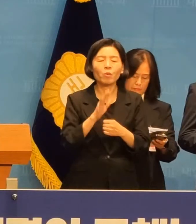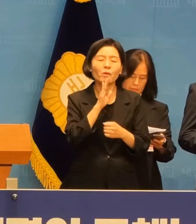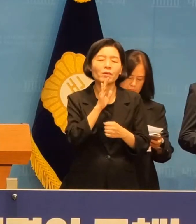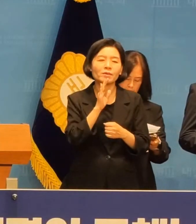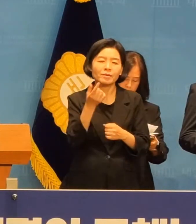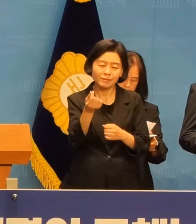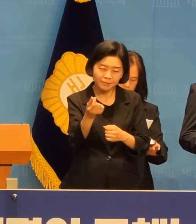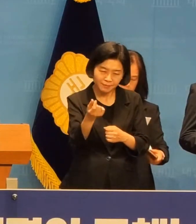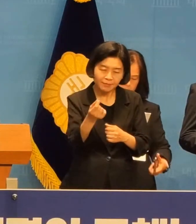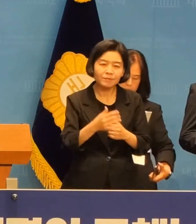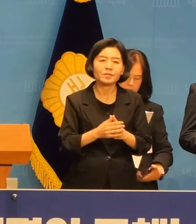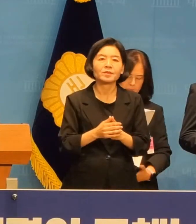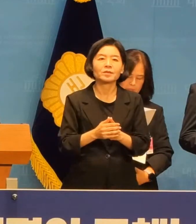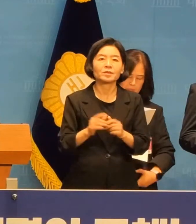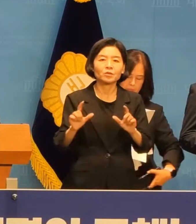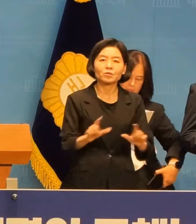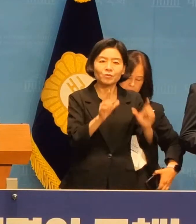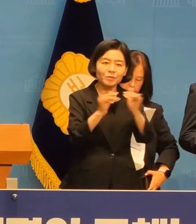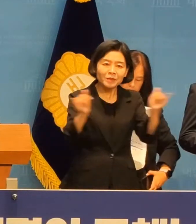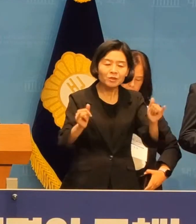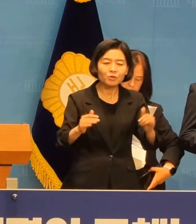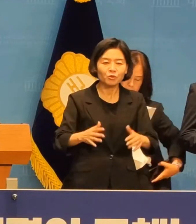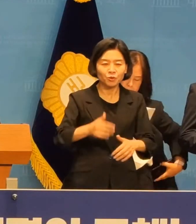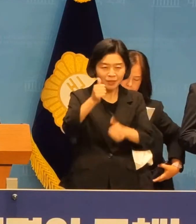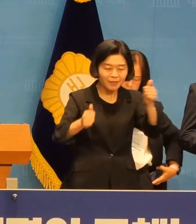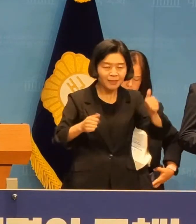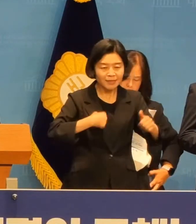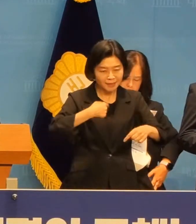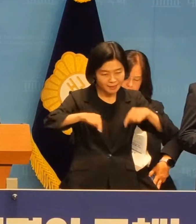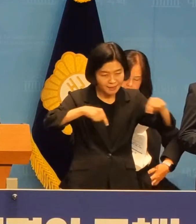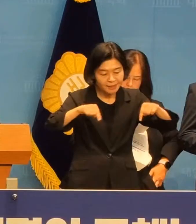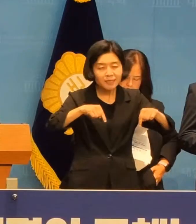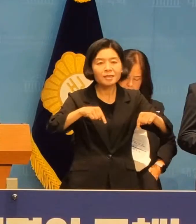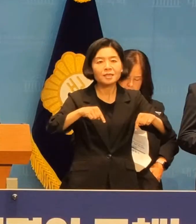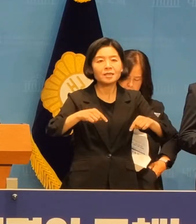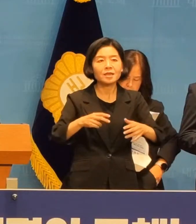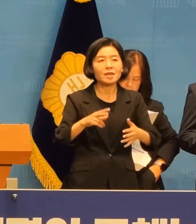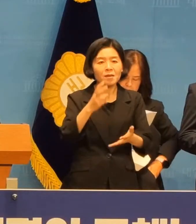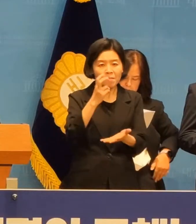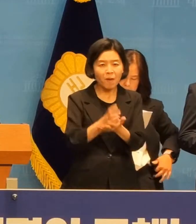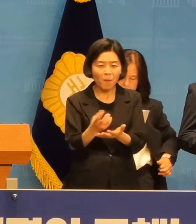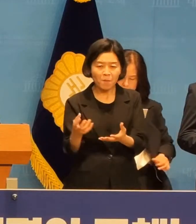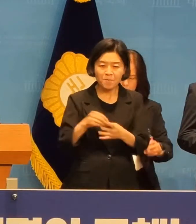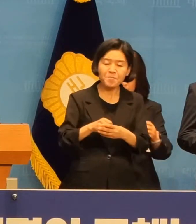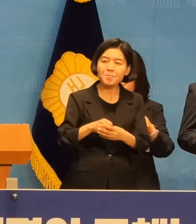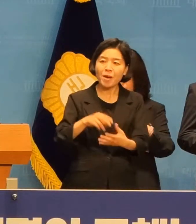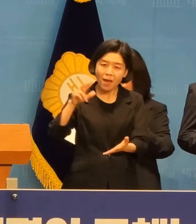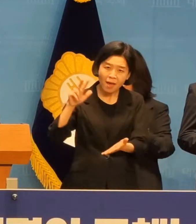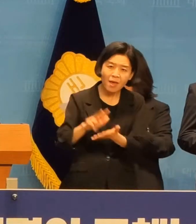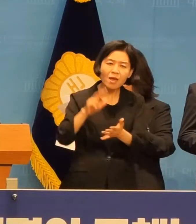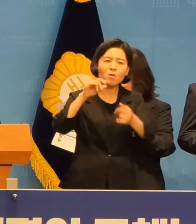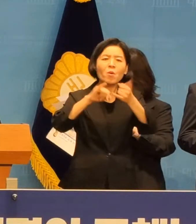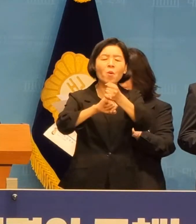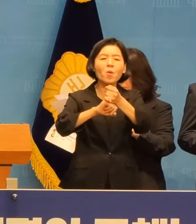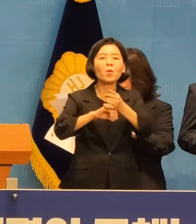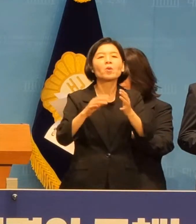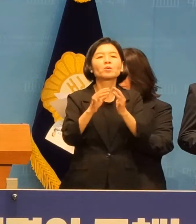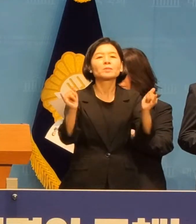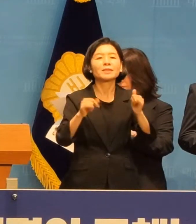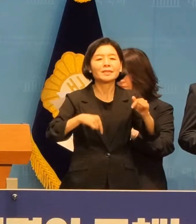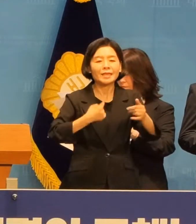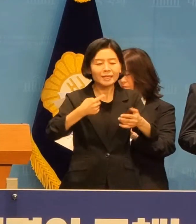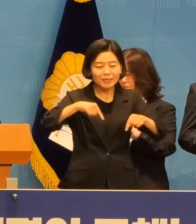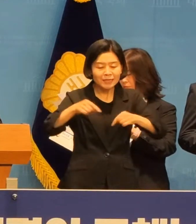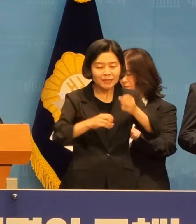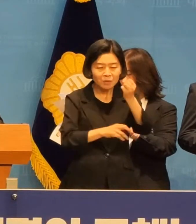때문입니다. 주민이 주인되는 자치, 그것을 법으로 담아내기 위한 주민자치기본법 제정안을